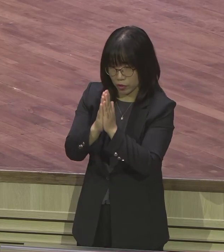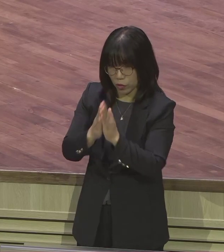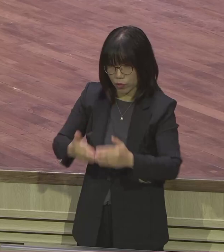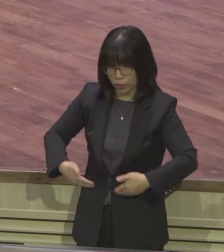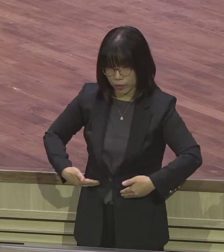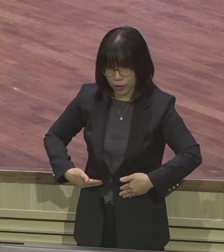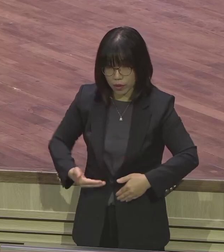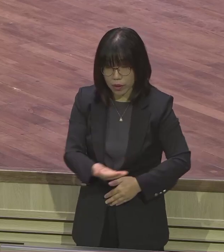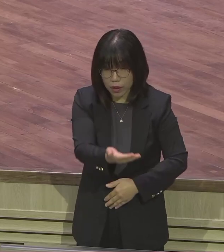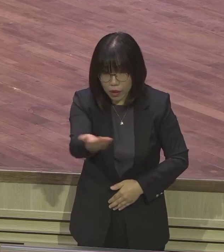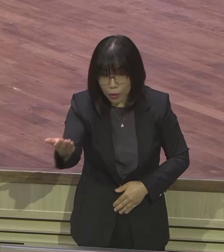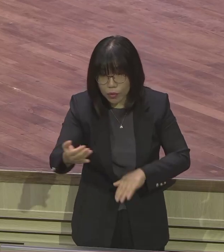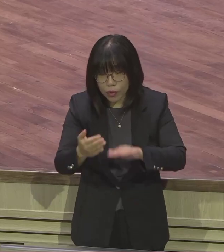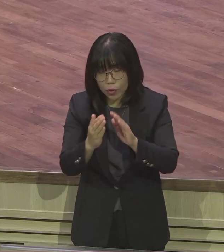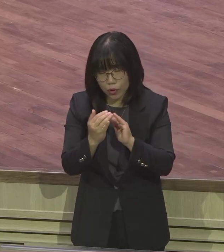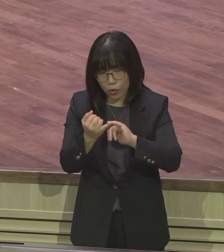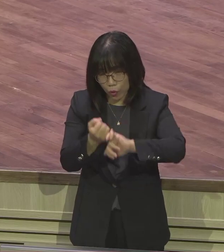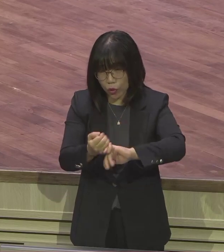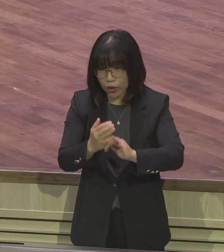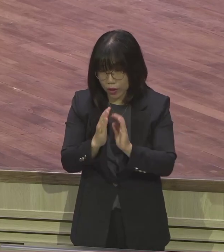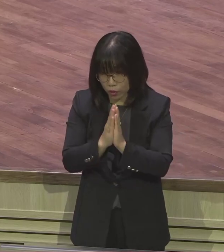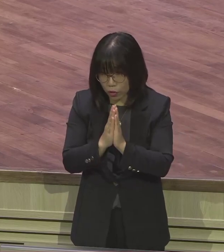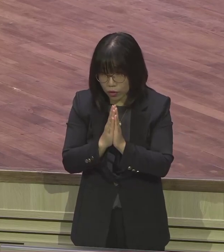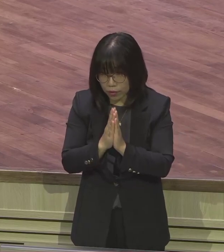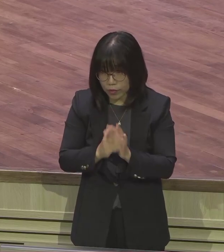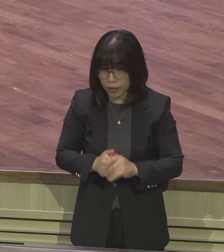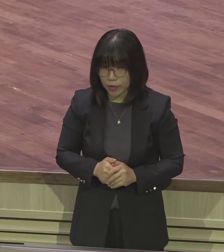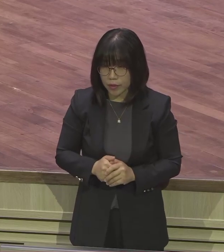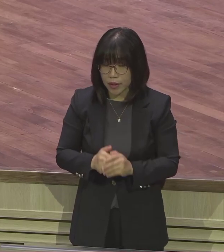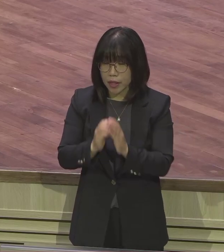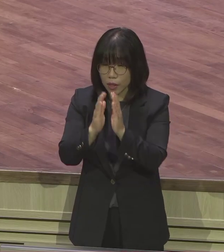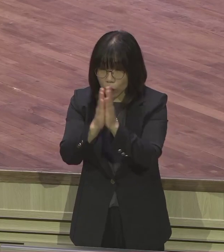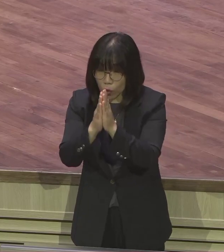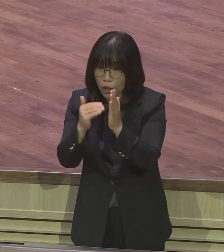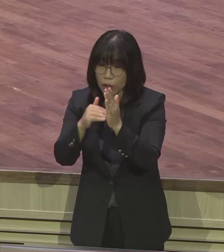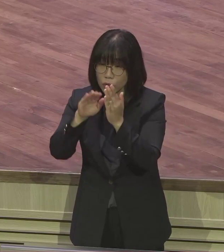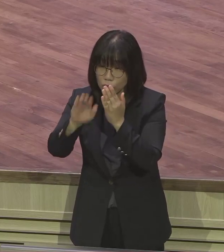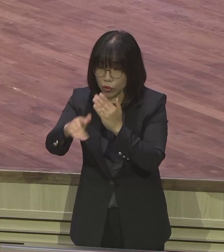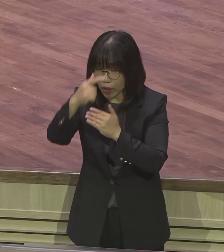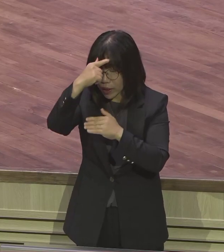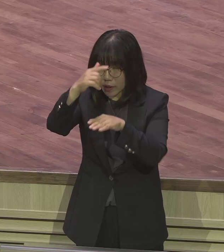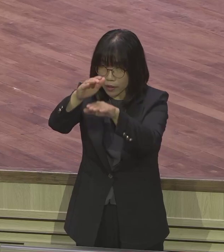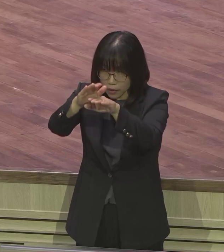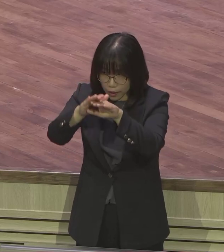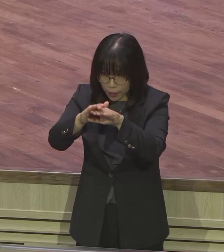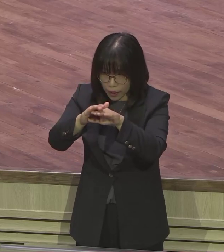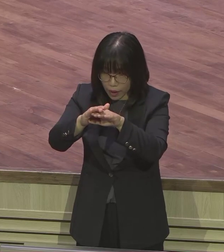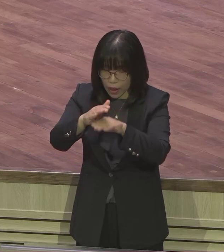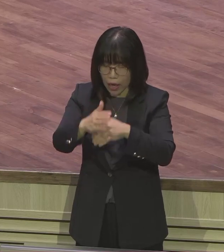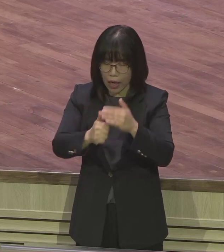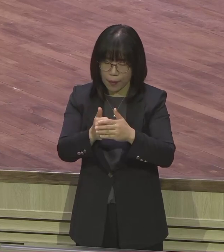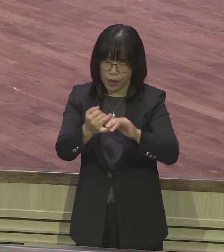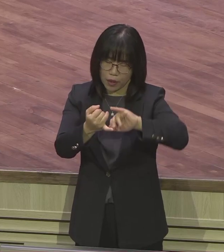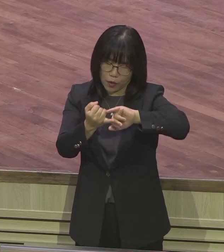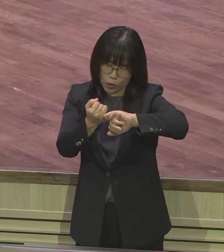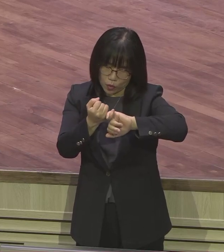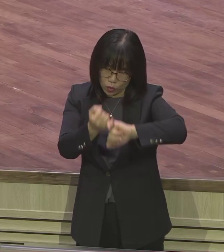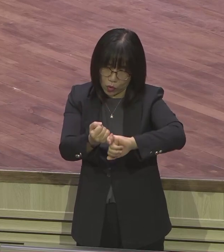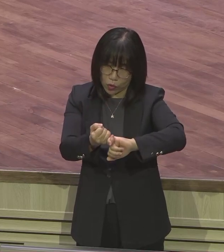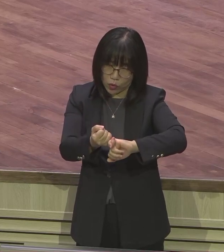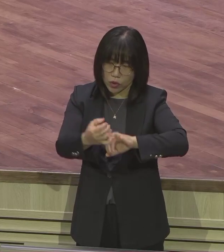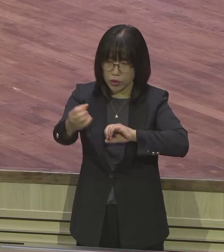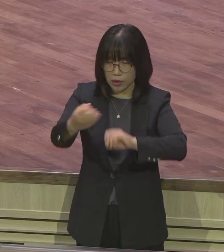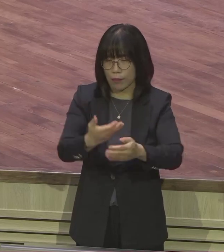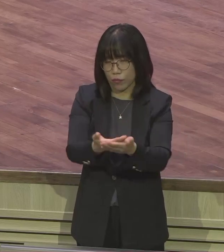그렇게 여러분 기도를 하고 하나님께 예배하면 하나님이 반드시 예배 통해서 말씀해 주신다고요. 이게